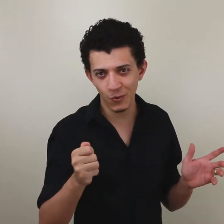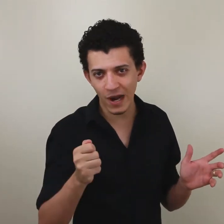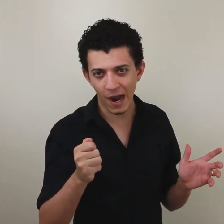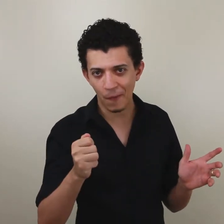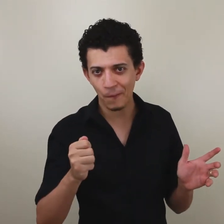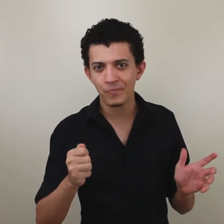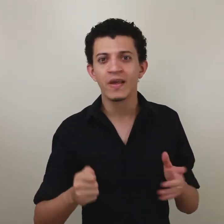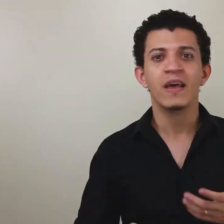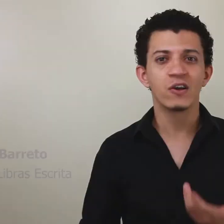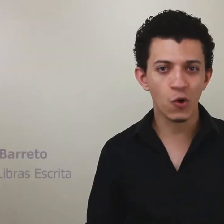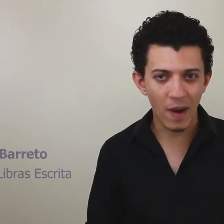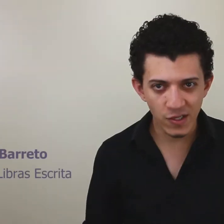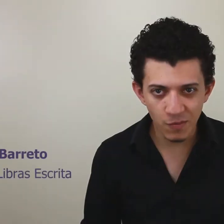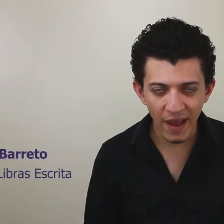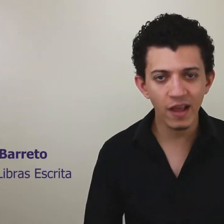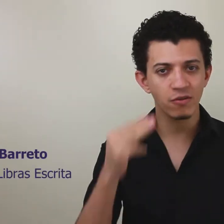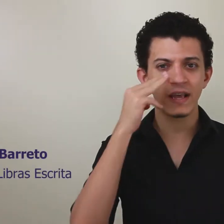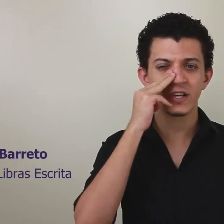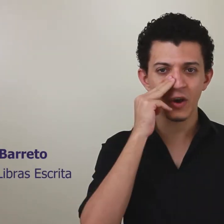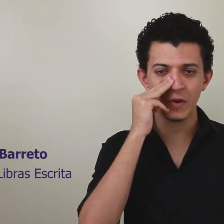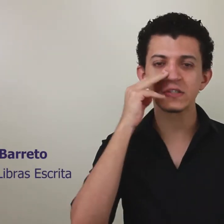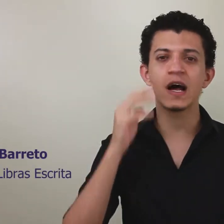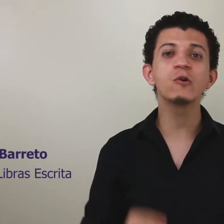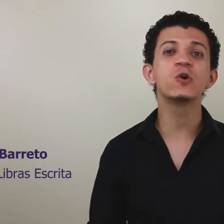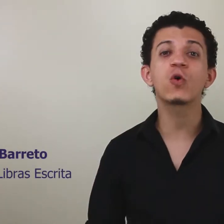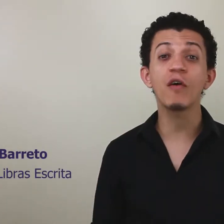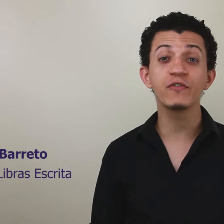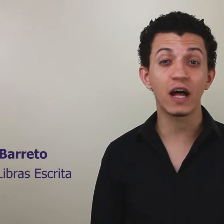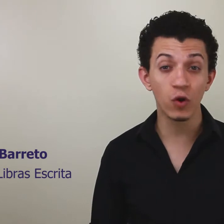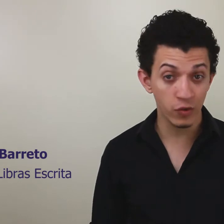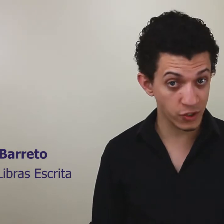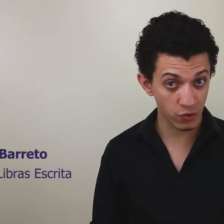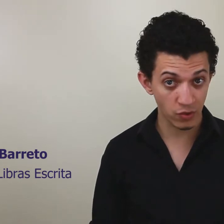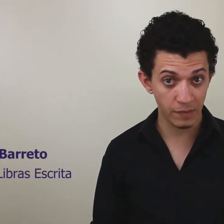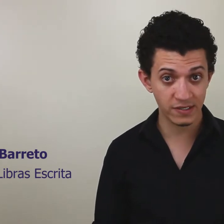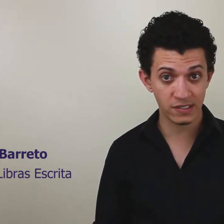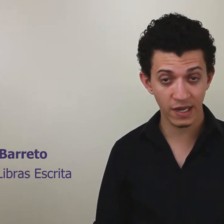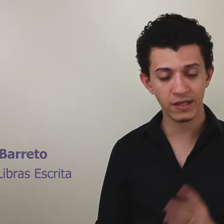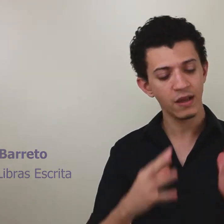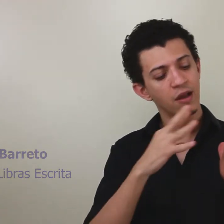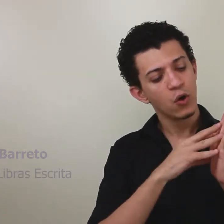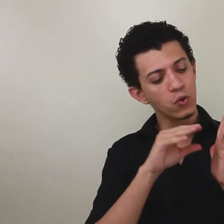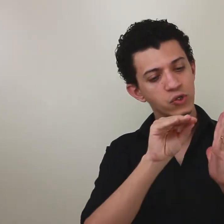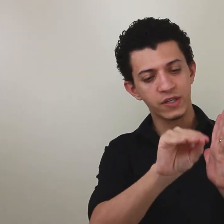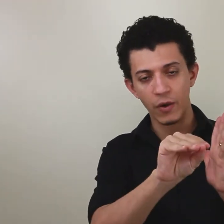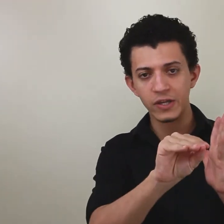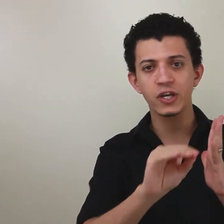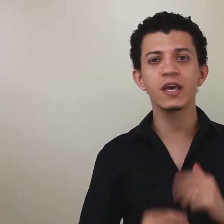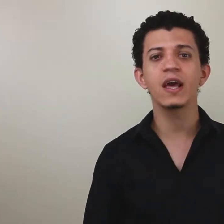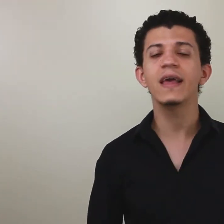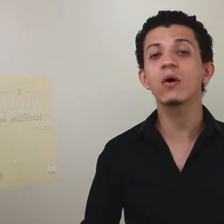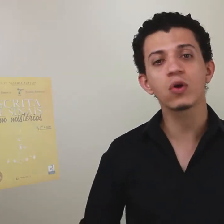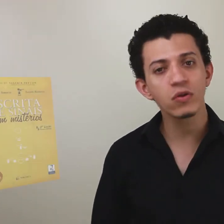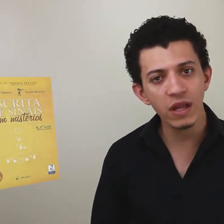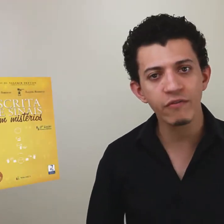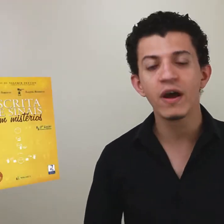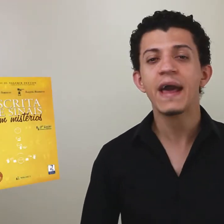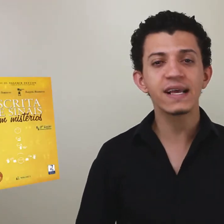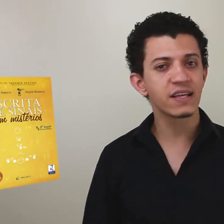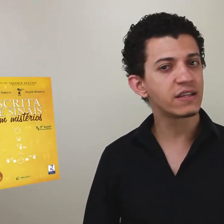carro eu sou marcos barreto esse é o sinal que eu gosto da dor do título do livro escrita cujo sinal este aqui é autor do livro e